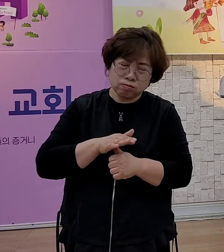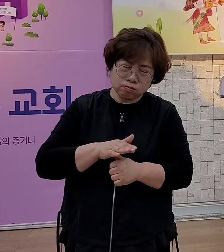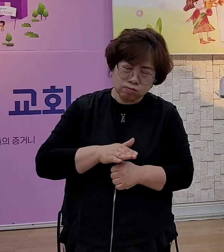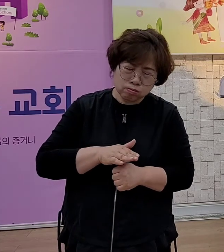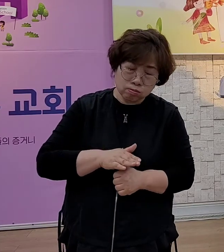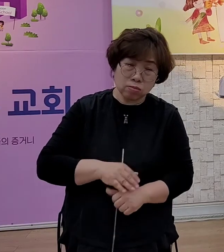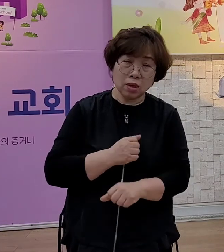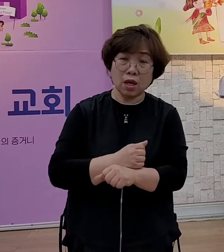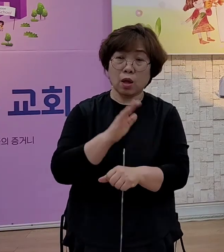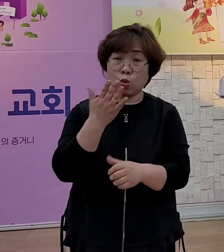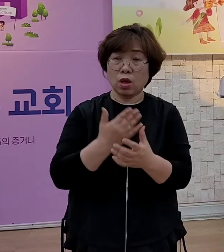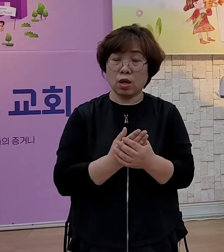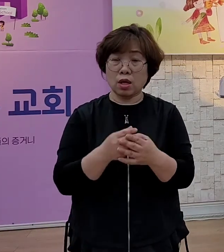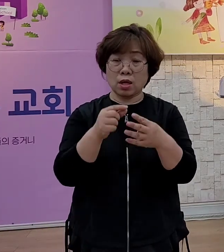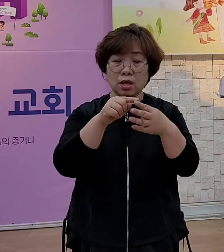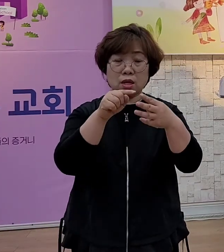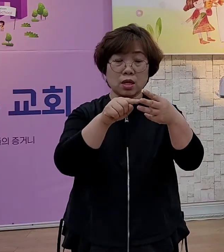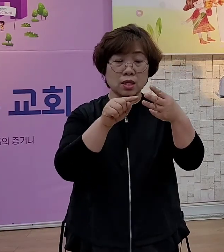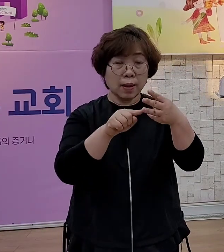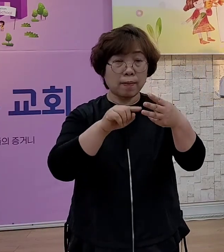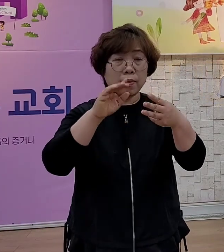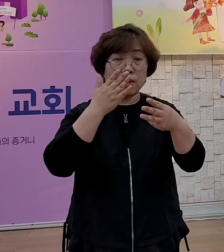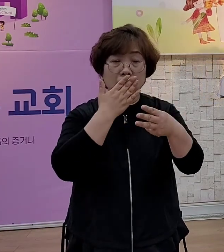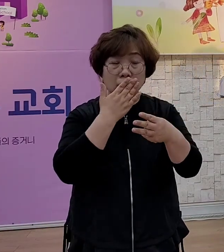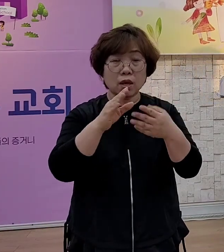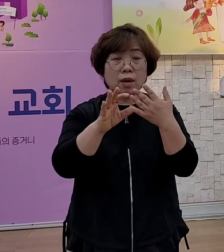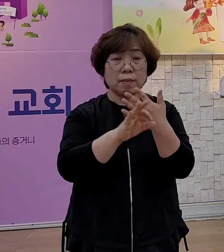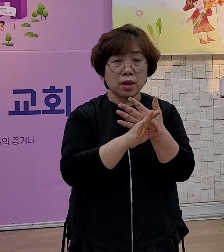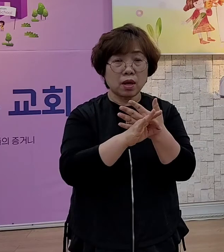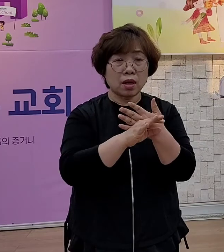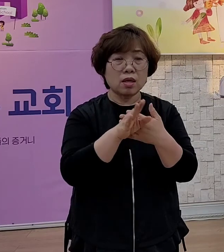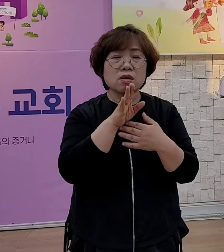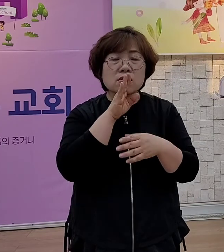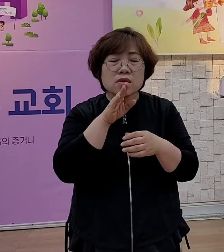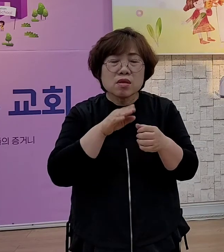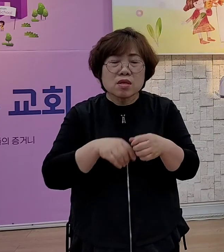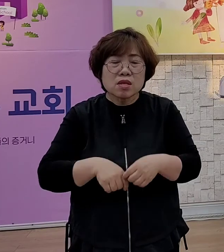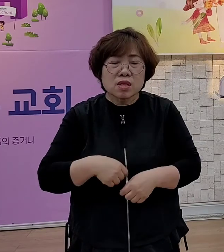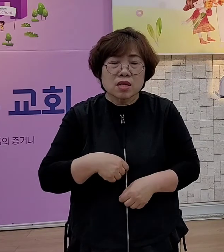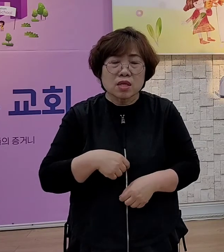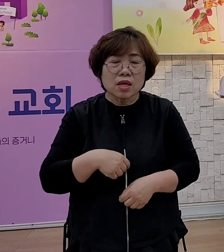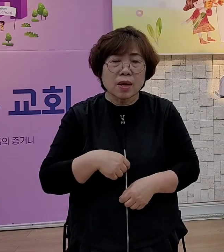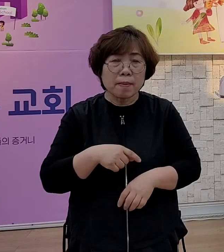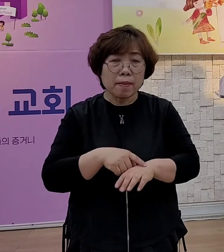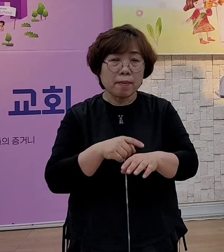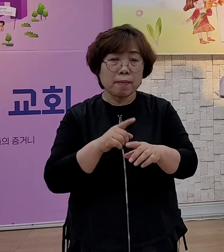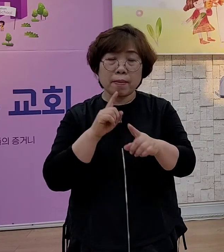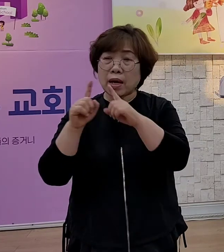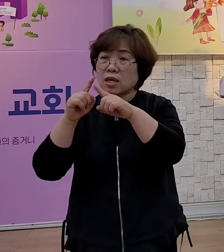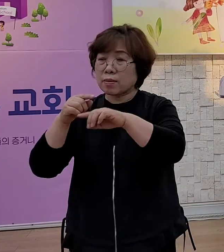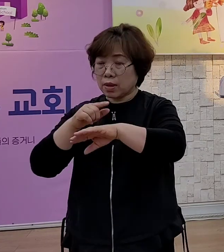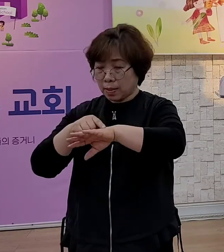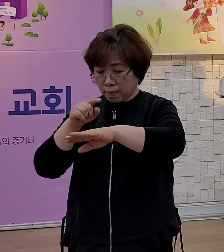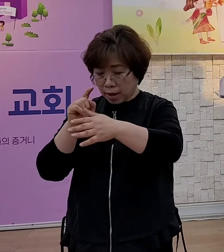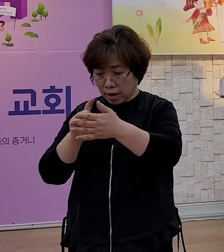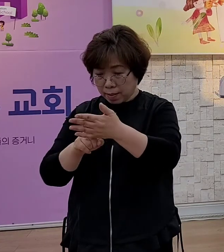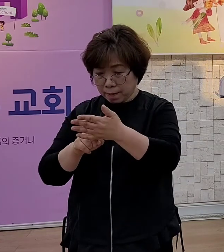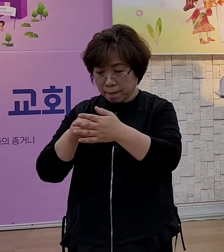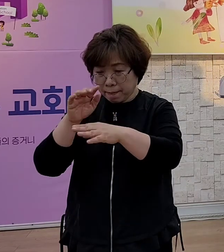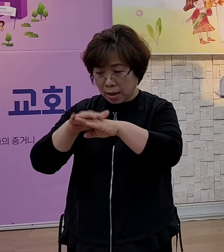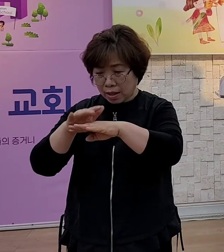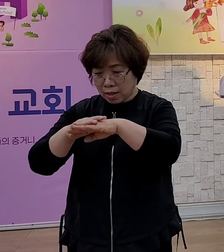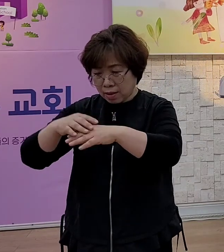이 세 가지, 이게 되어야만 진리의 말씀을 우리 마음판에 온전히